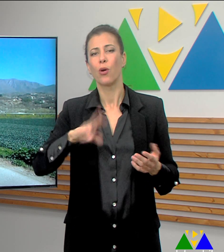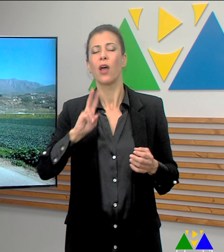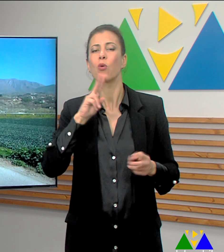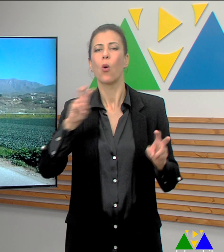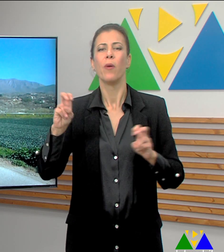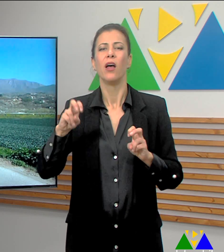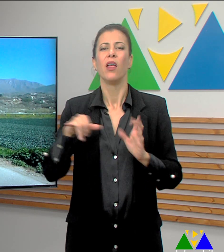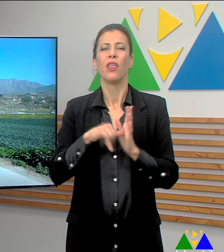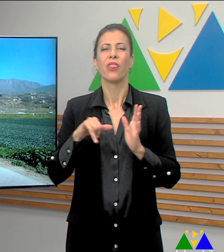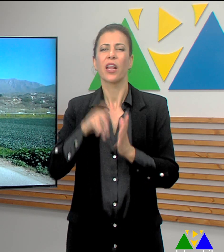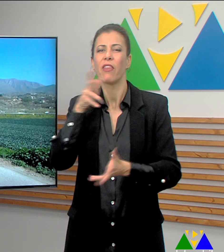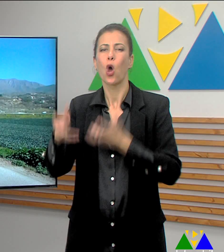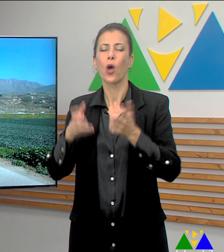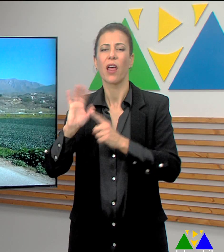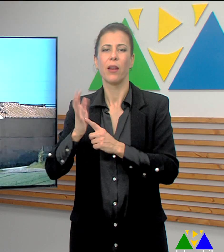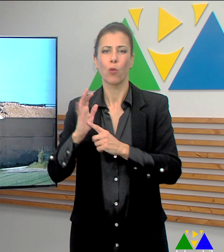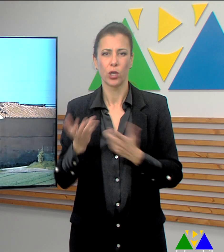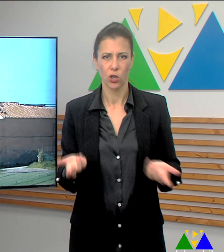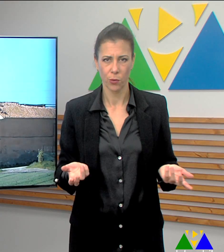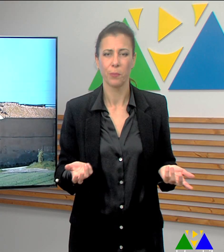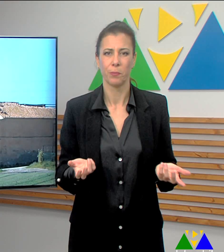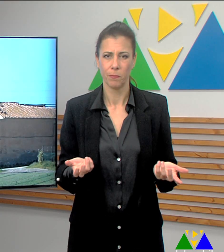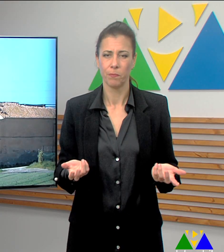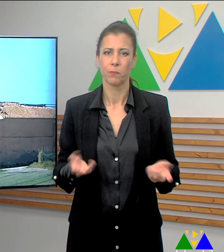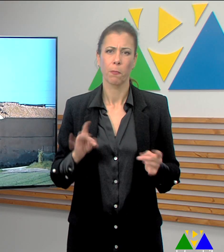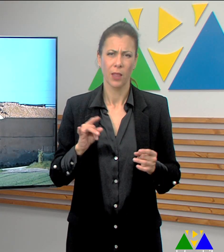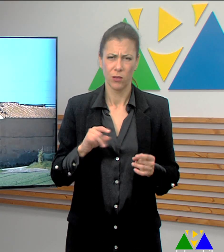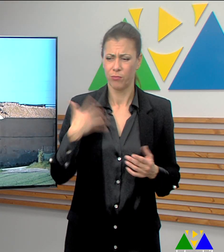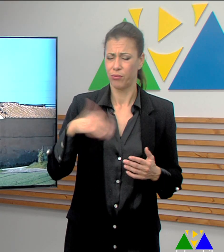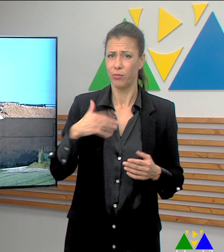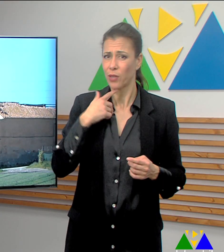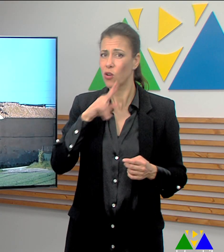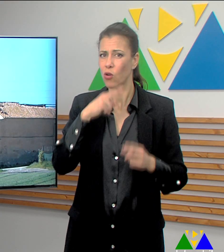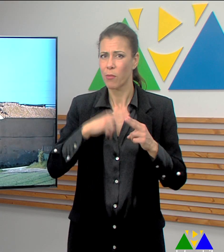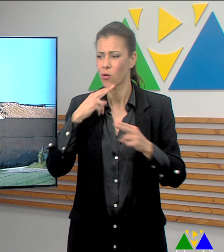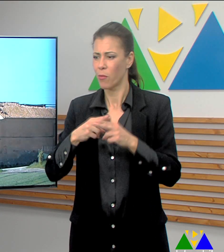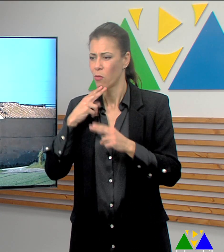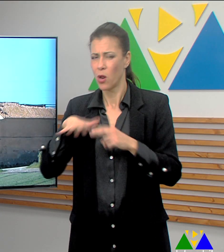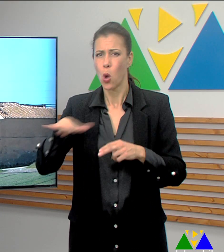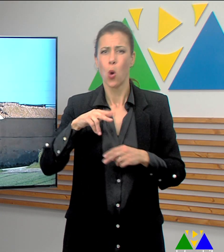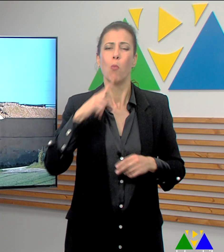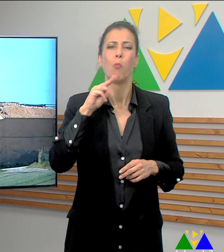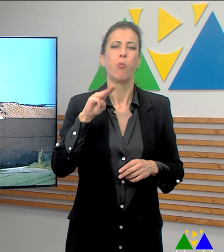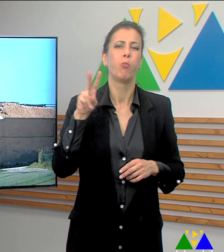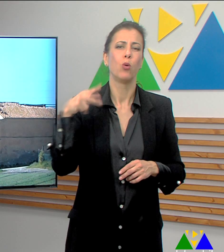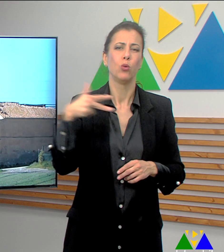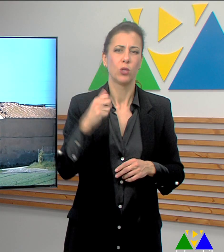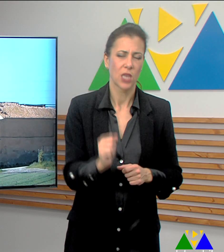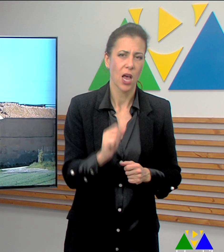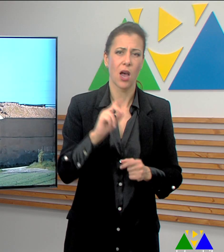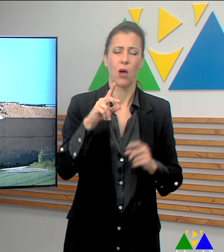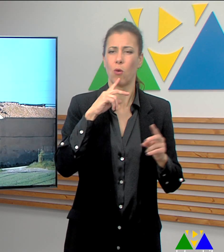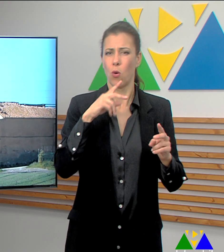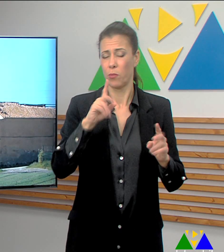olla del molino. Bonitos para rescatarlo, sí. De las viñas, de Aguadero, de la Pucha Nueva. Pucha Nueva, del Chafino, del